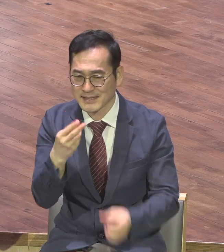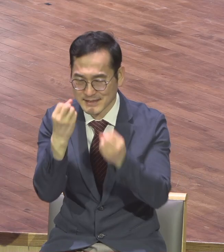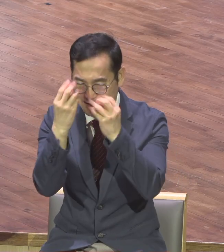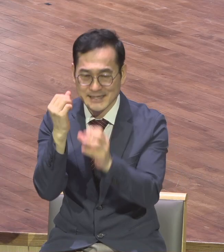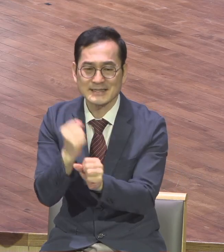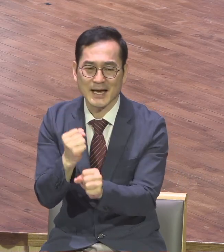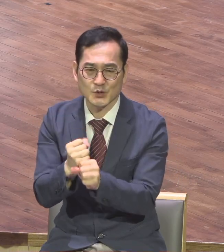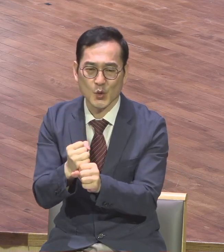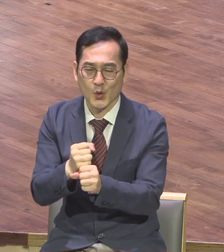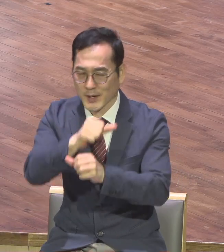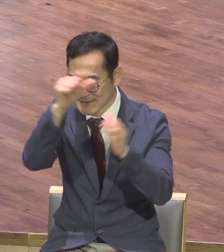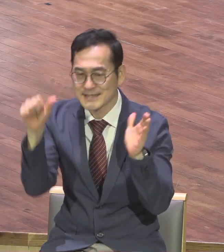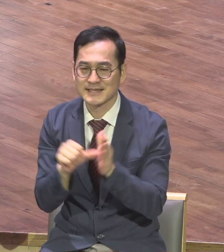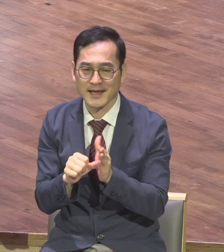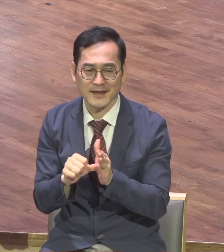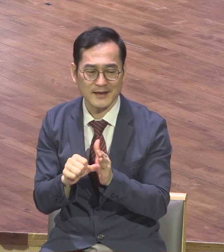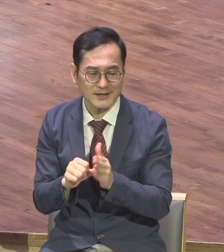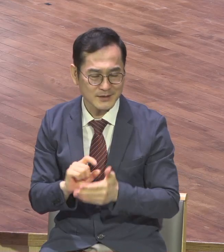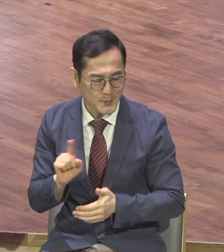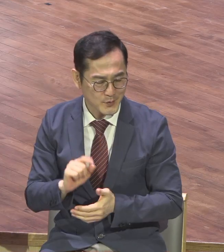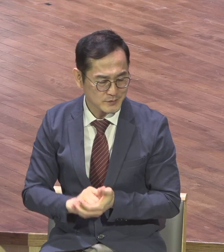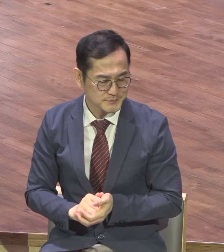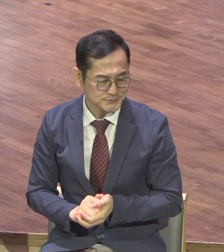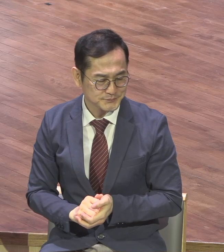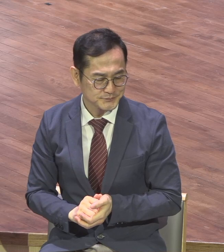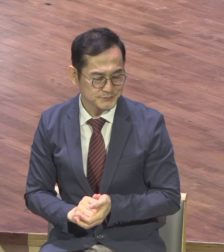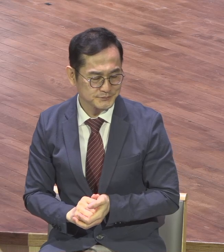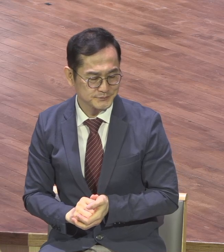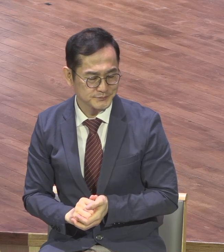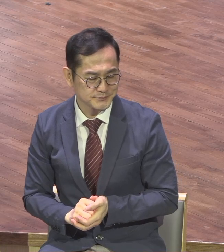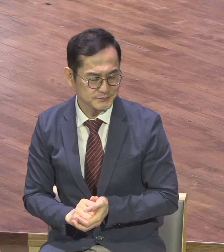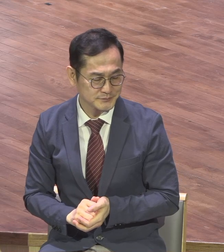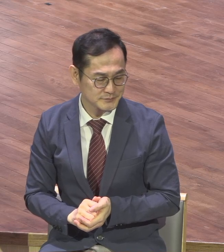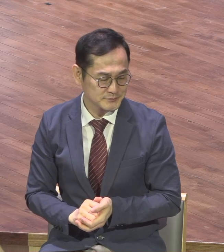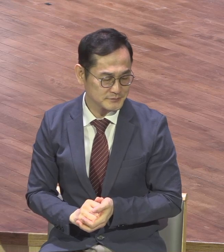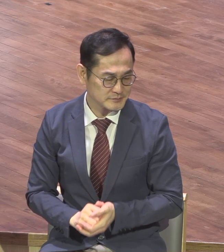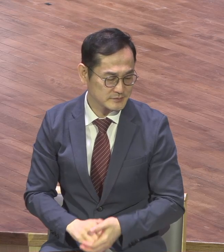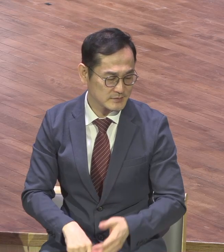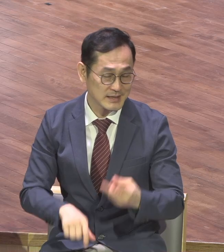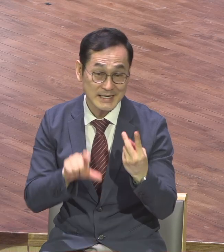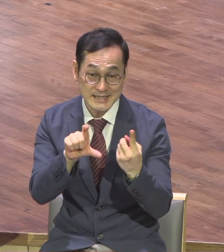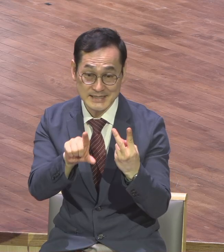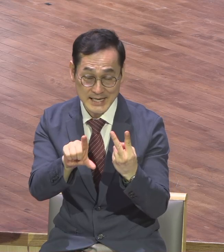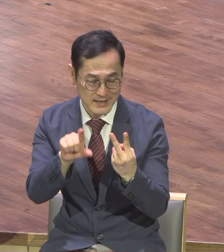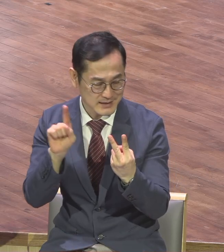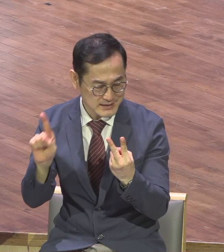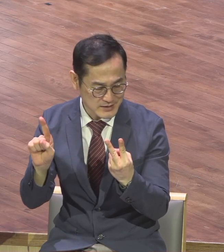봅니다. 그는 허물과 죄로 죽었던 너희를 살리셨도다.